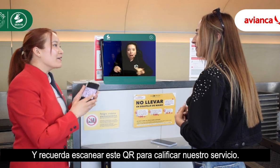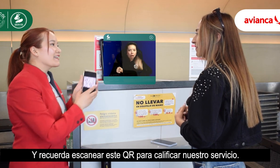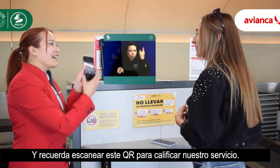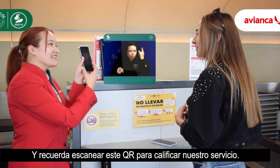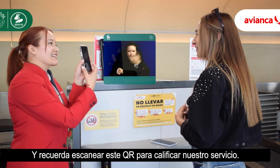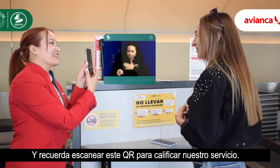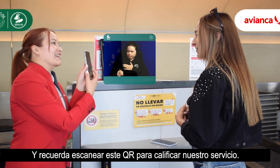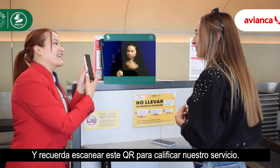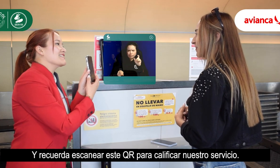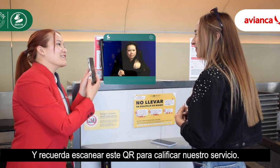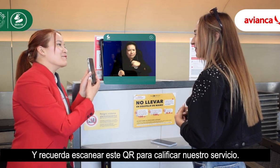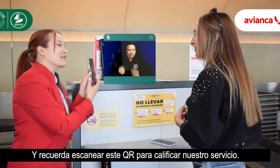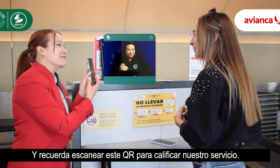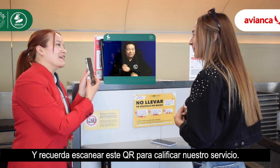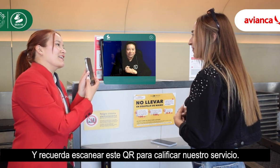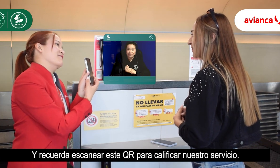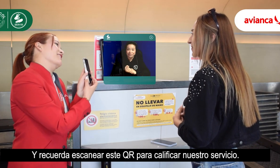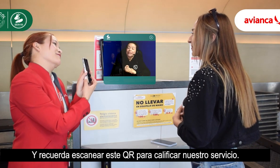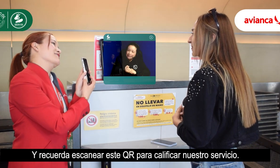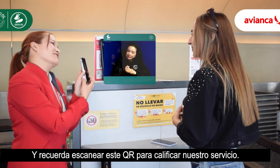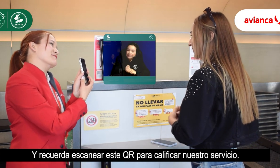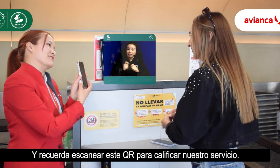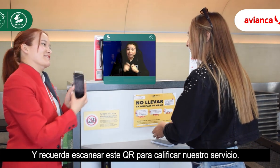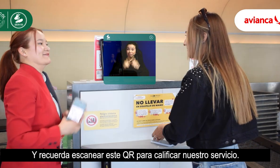recuerda escanear este QR para calificar nuestro servicio.